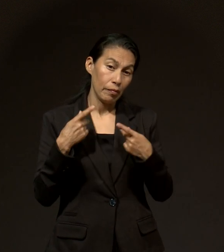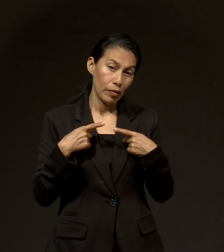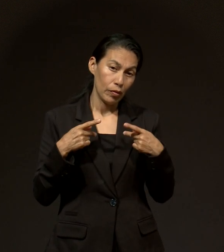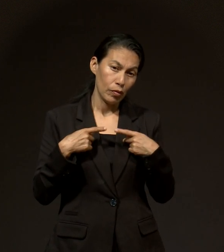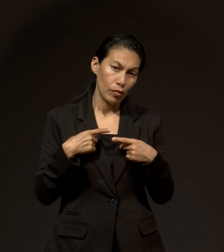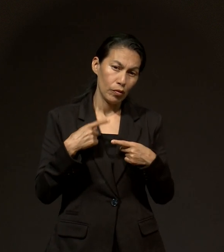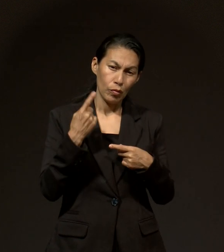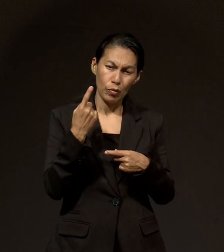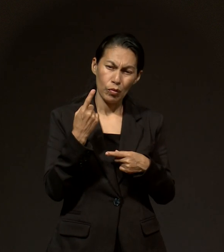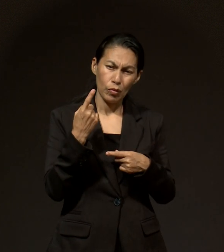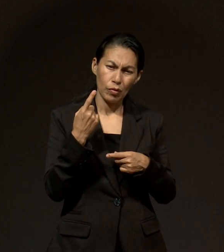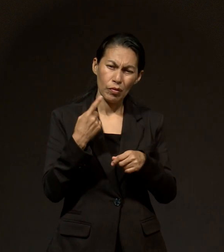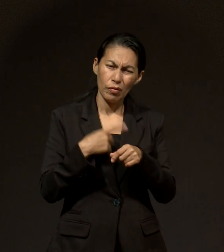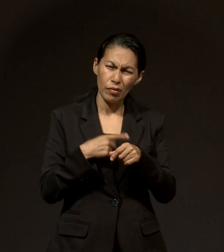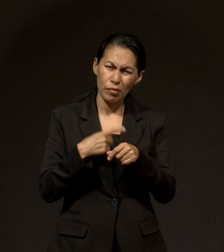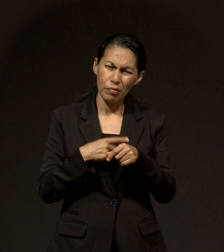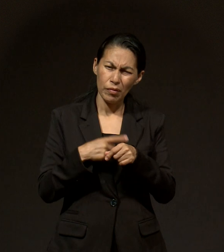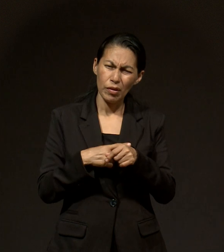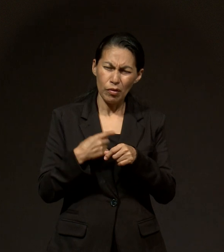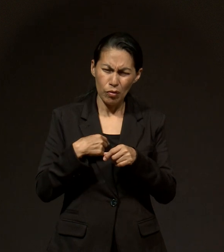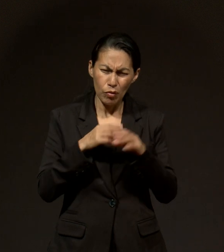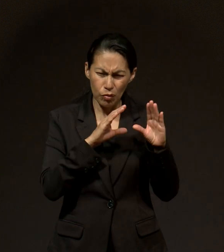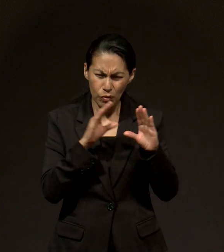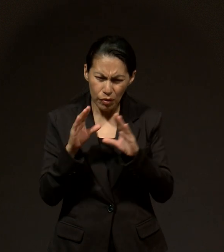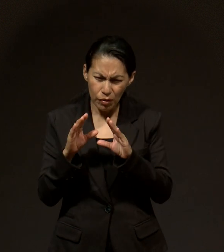un paciente me regaló un libro.